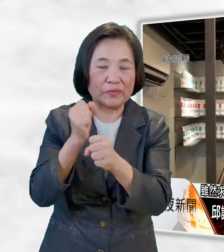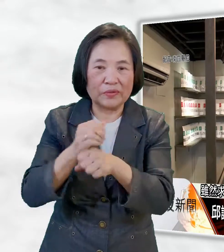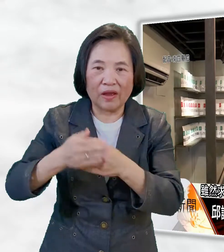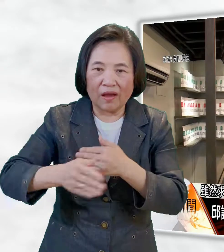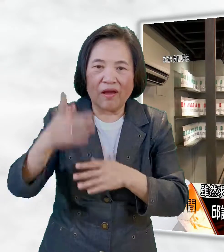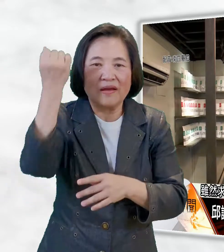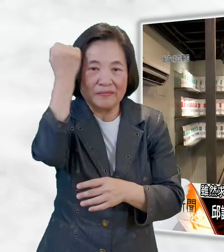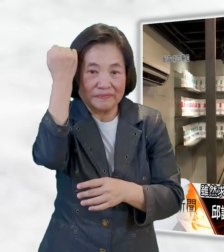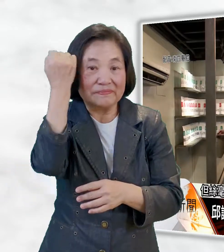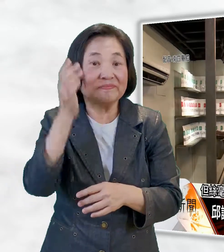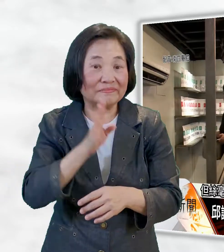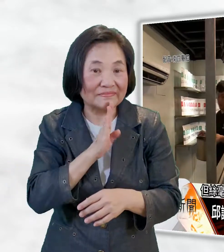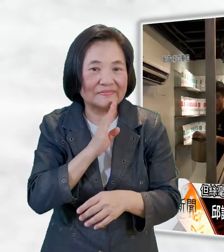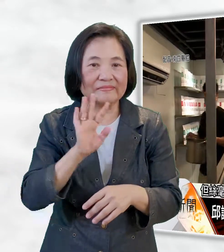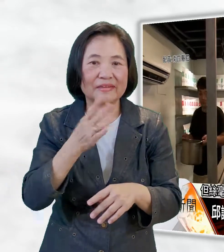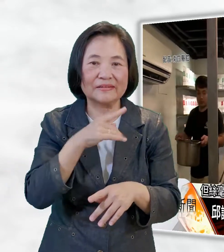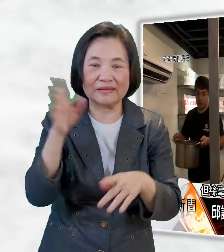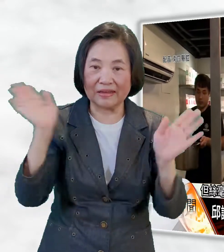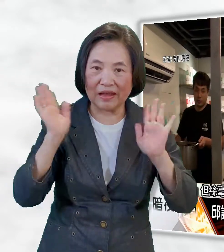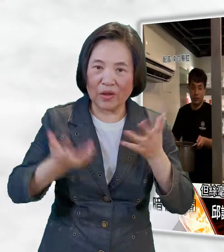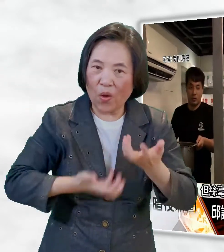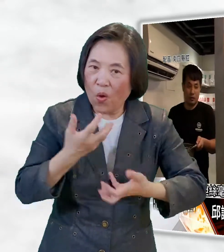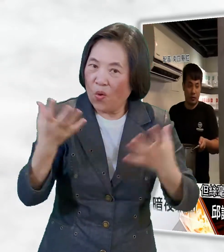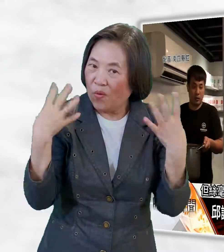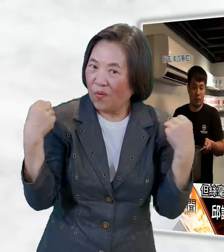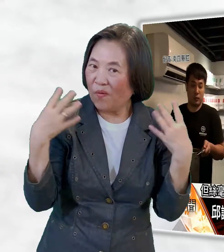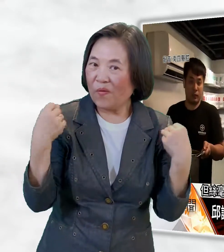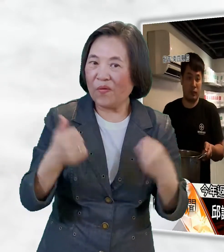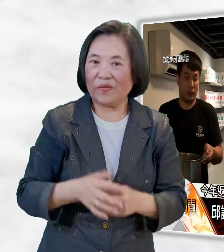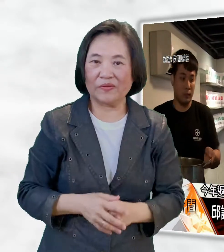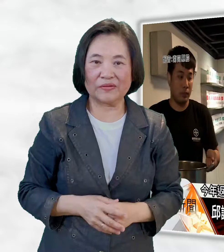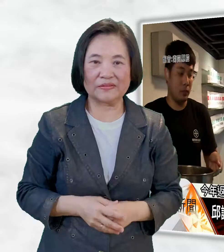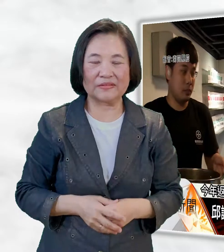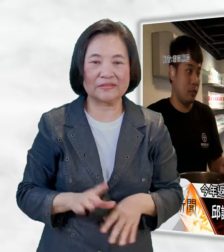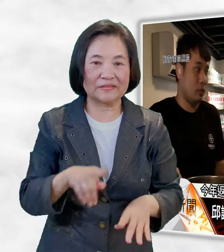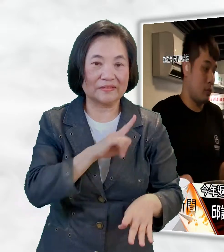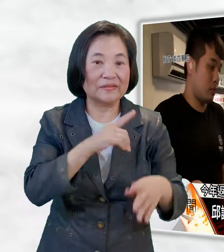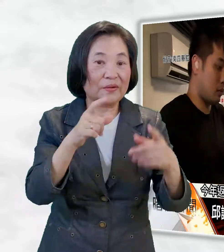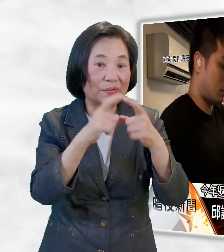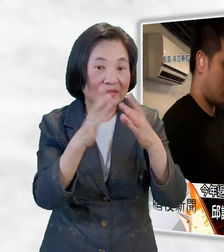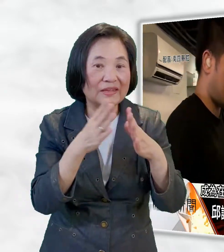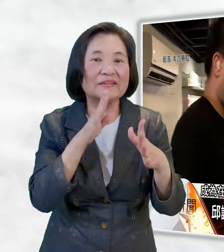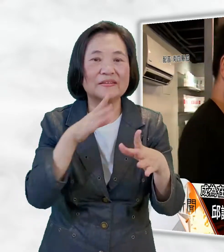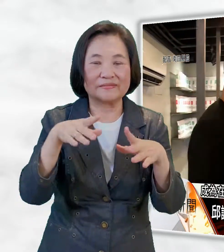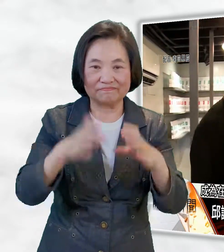就业的日常辛苦，但是一时都不会感受来的经验情，仍然分